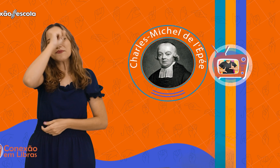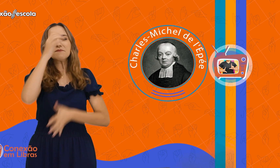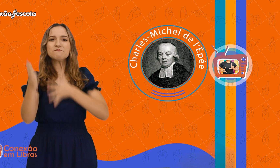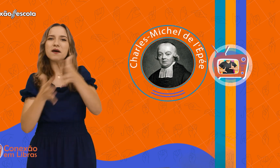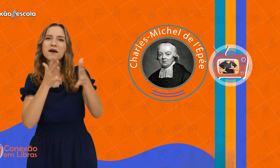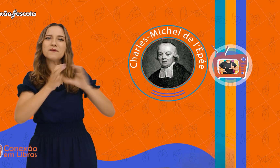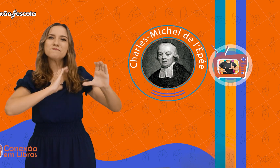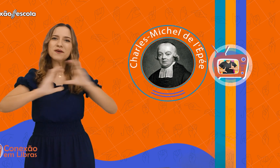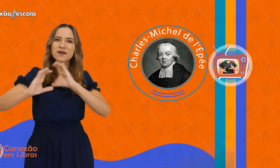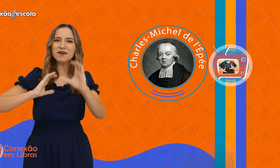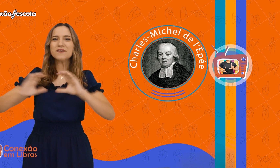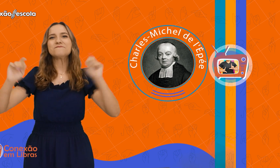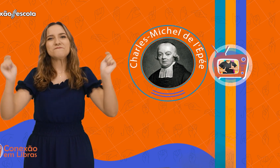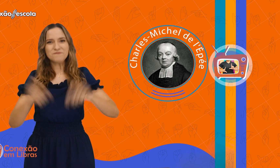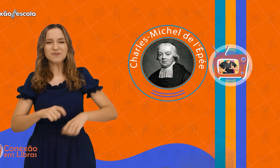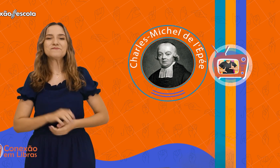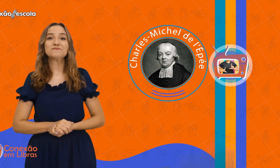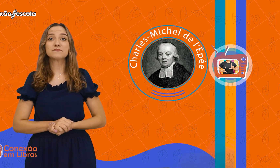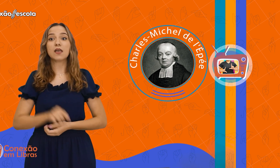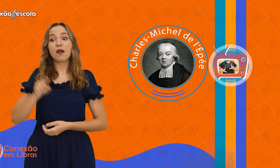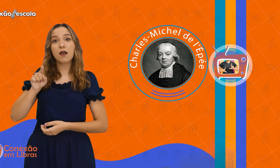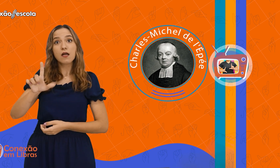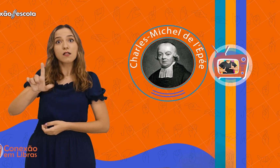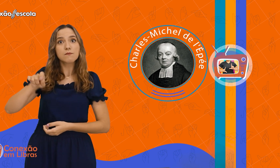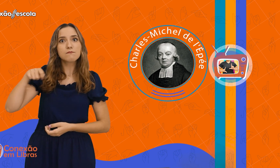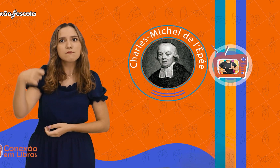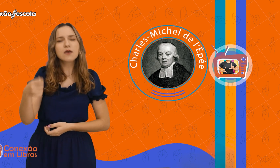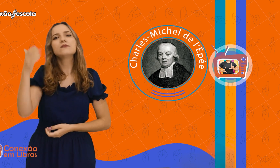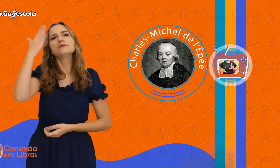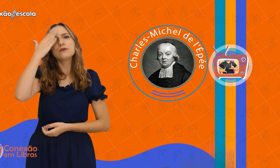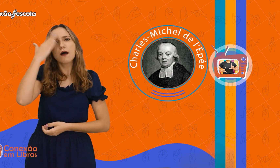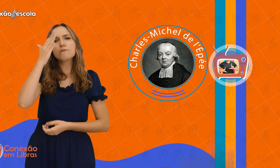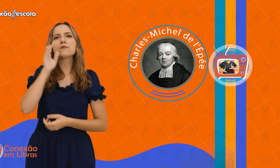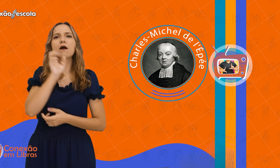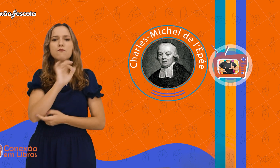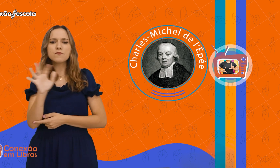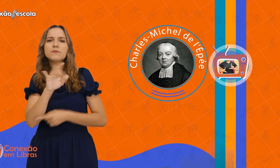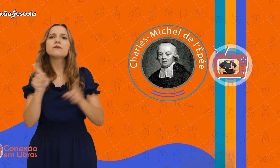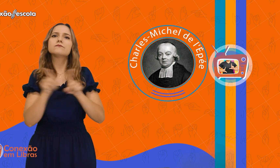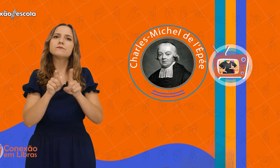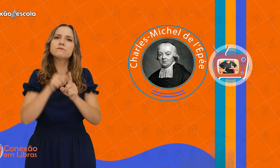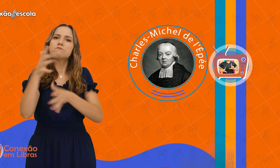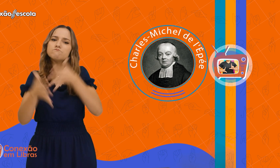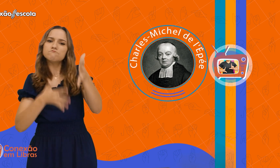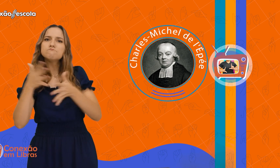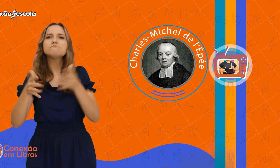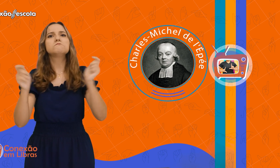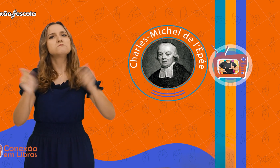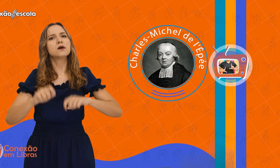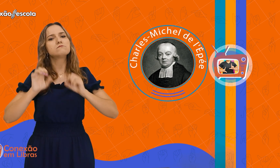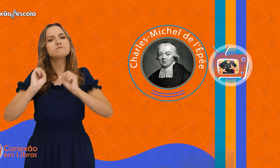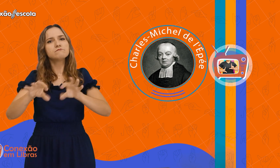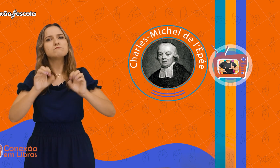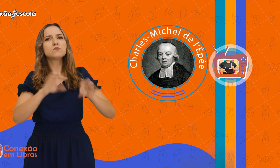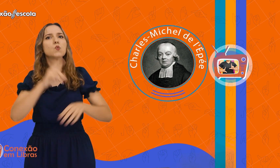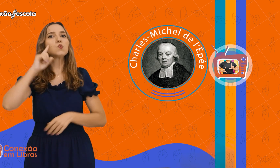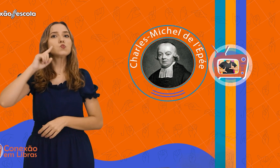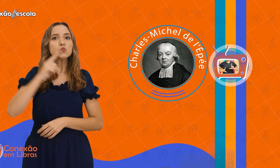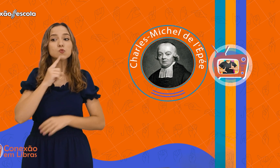Ele utilizou esse alfabeto e os sinais utilizados para ensinar seus alunos surdos na escola